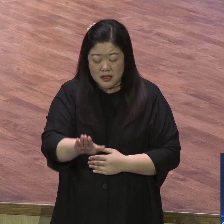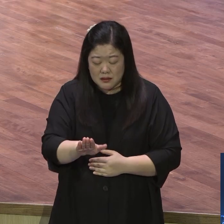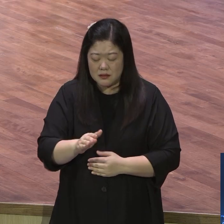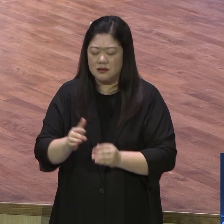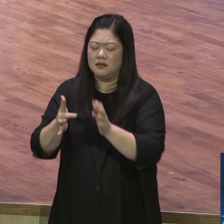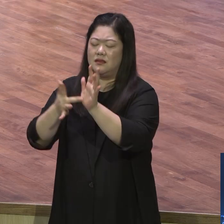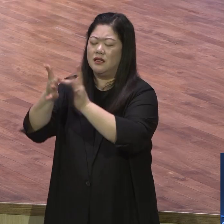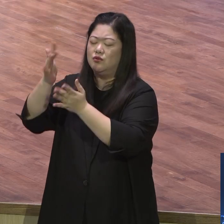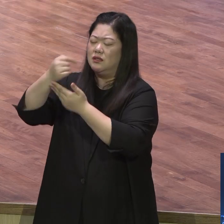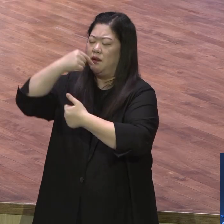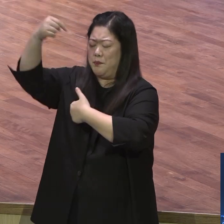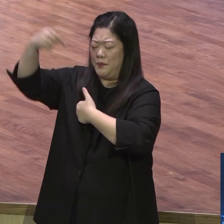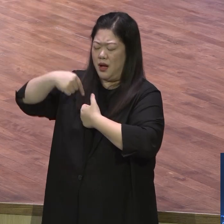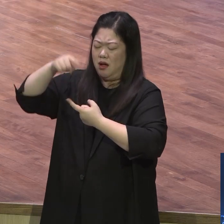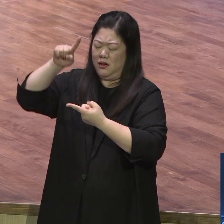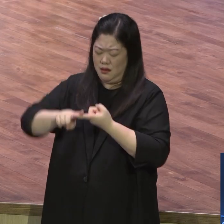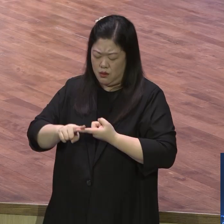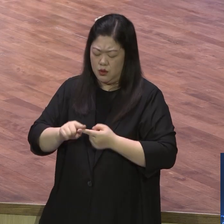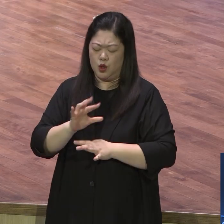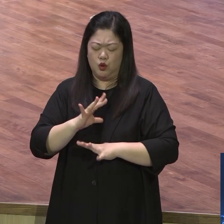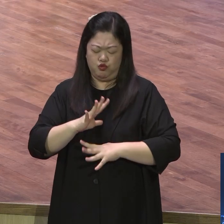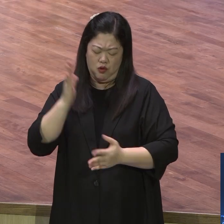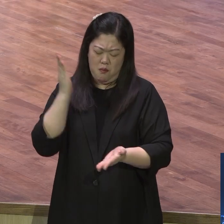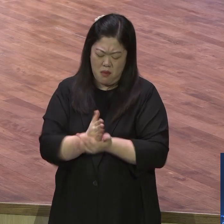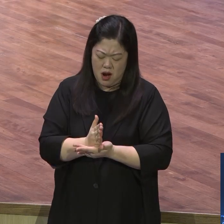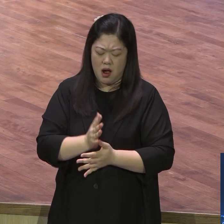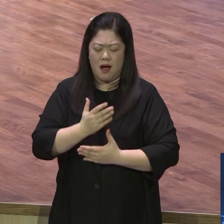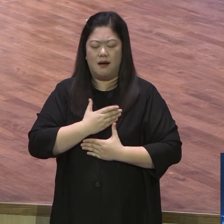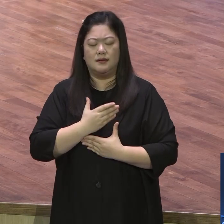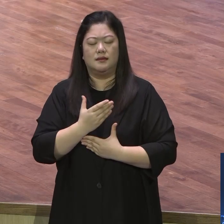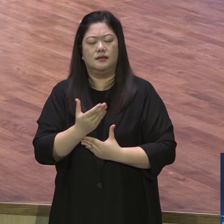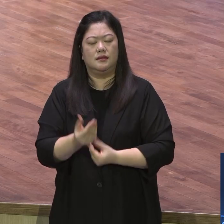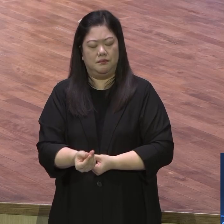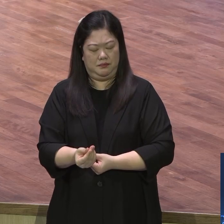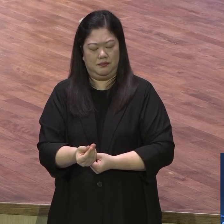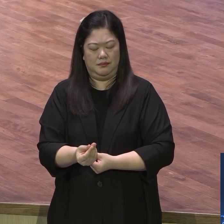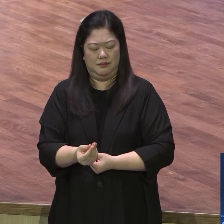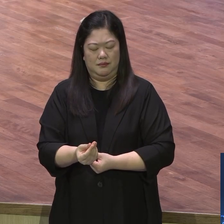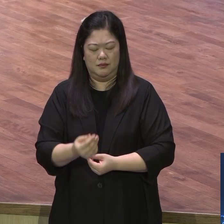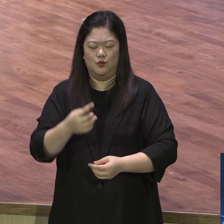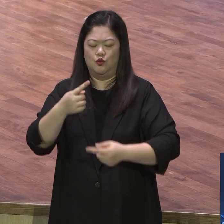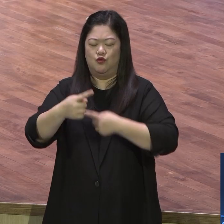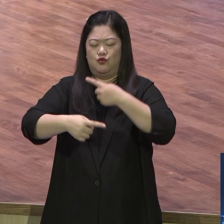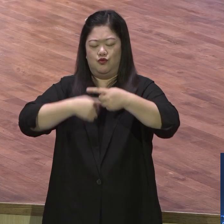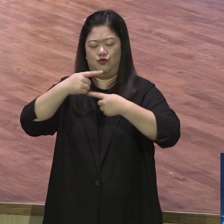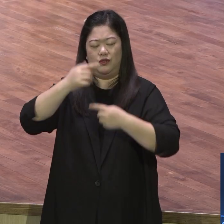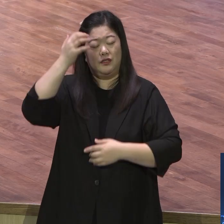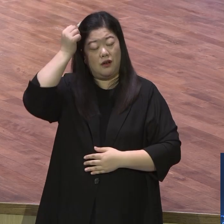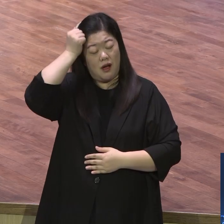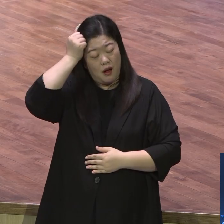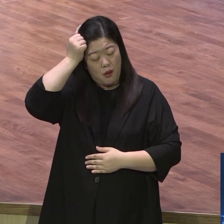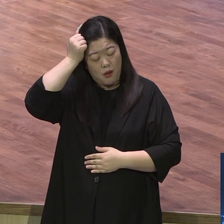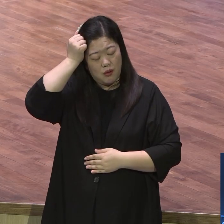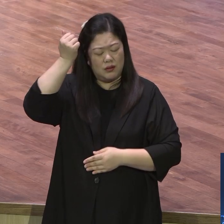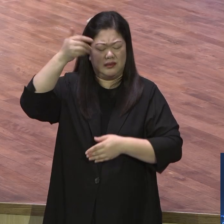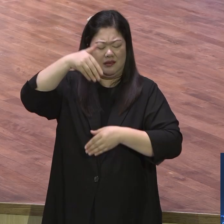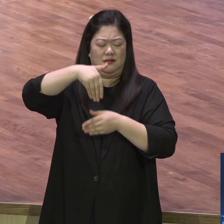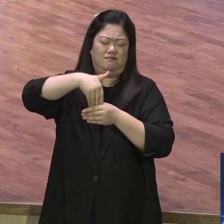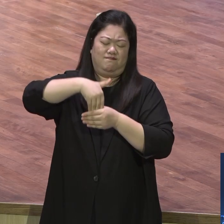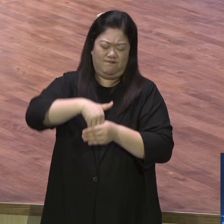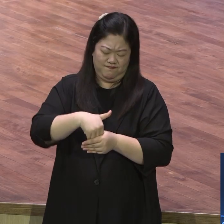말라 안심하라 안심하라 이 음성이 우리 영혼의 적서대로